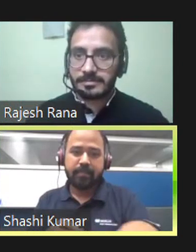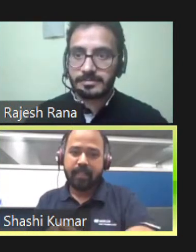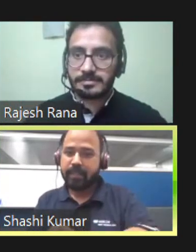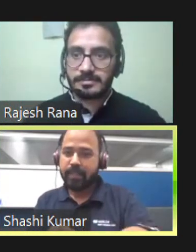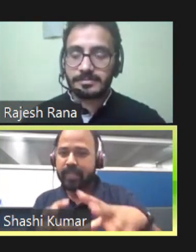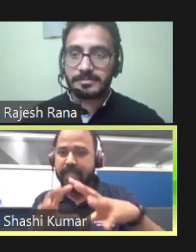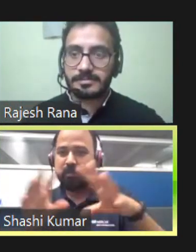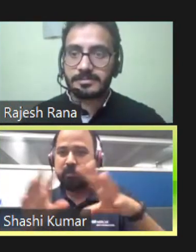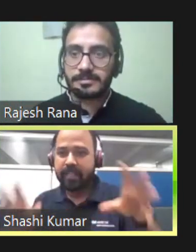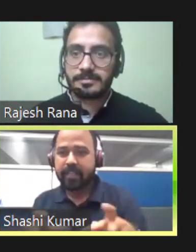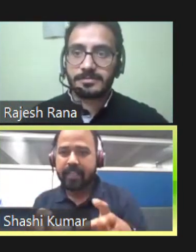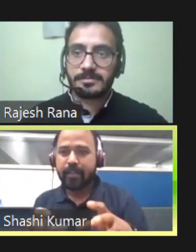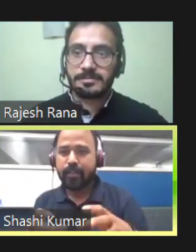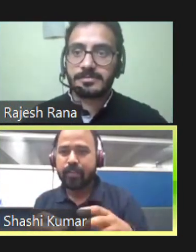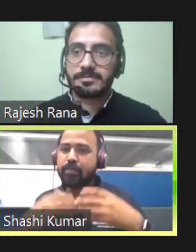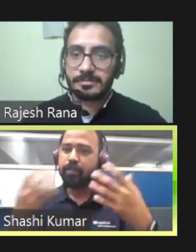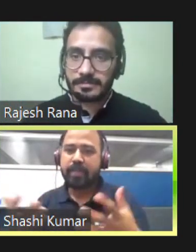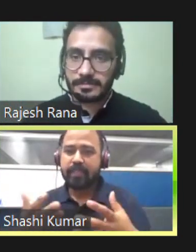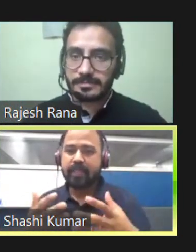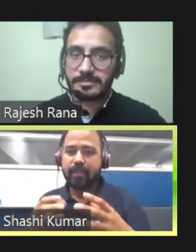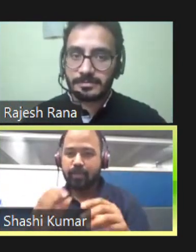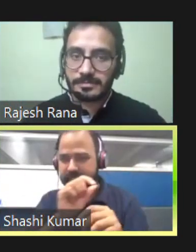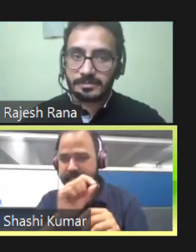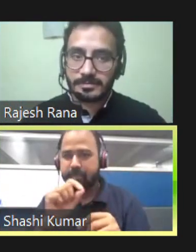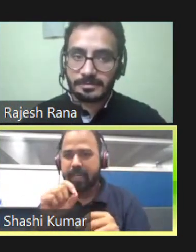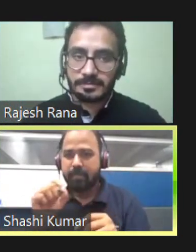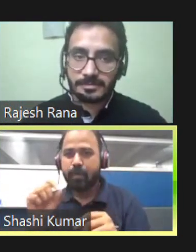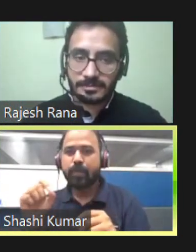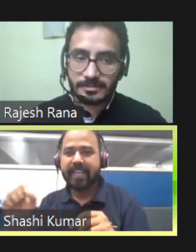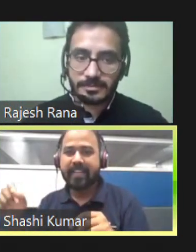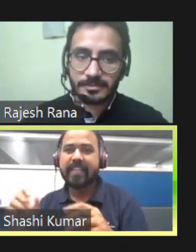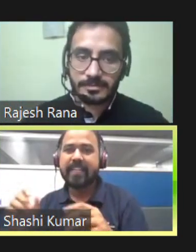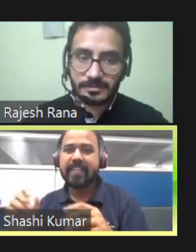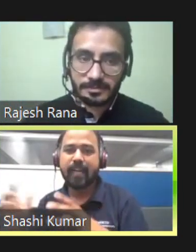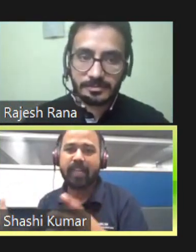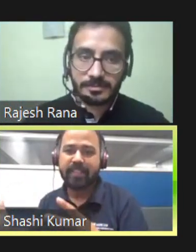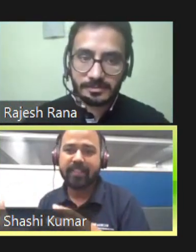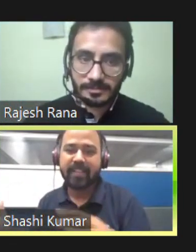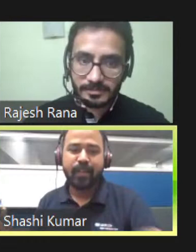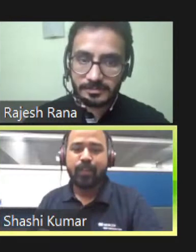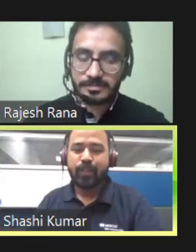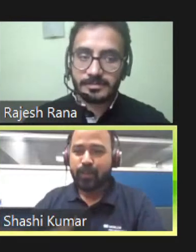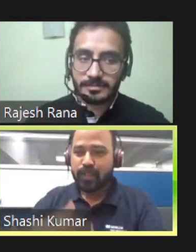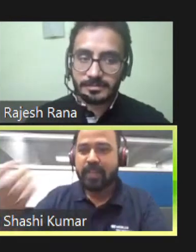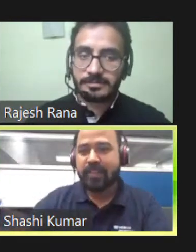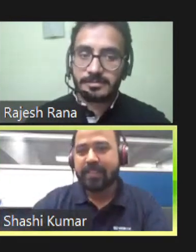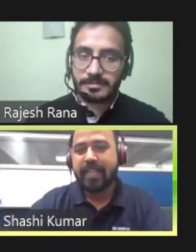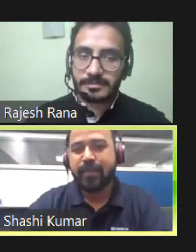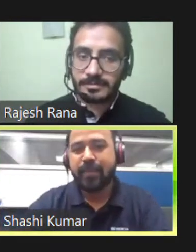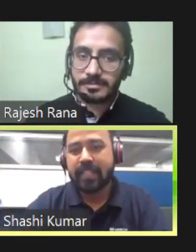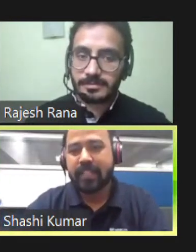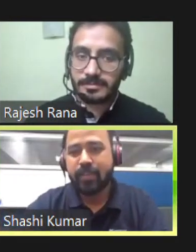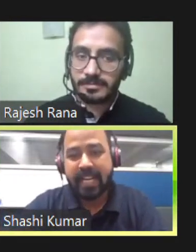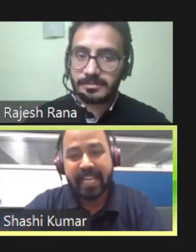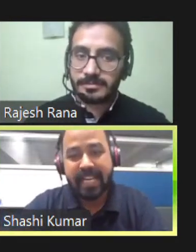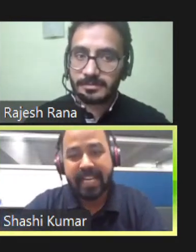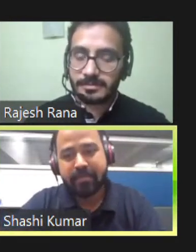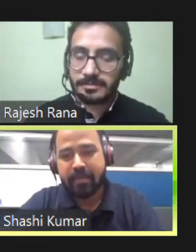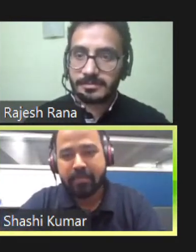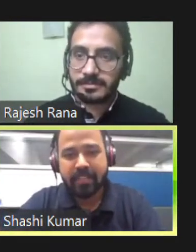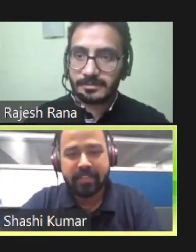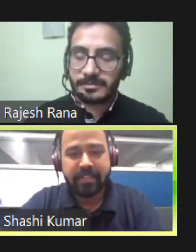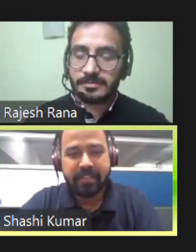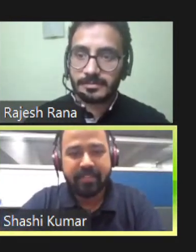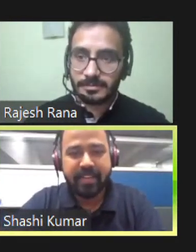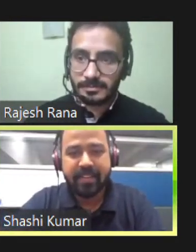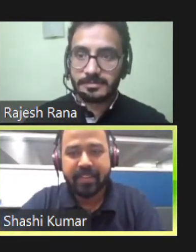जिसमें हम देखो इनेबल करते हैं और हम जो भी बात करते हैं वो नीचे अपने आप ऑटोमेटिकली लिखा हुआ आ जाता है, तो उससे भी अंडरस्टैंडिंग हो जाती है और साइन से भी